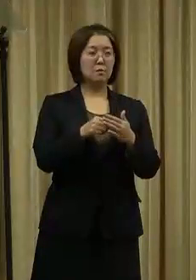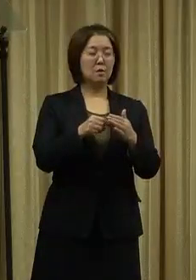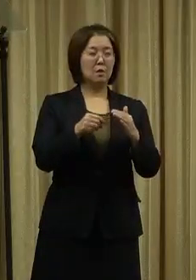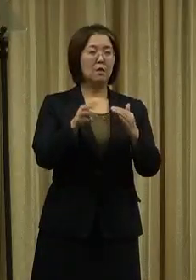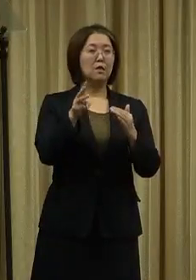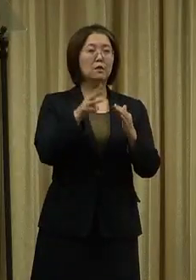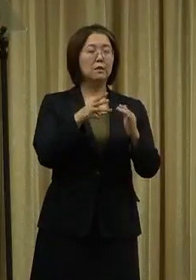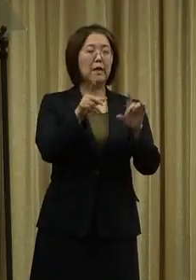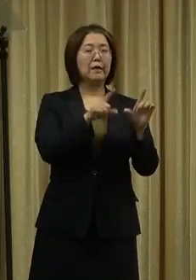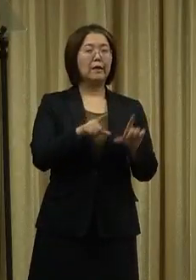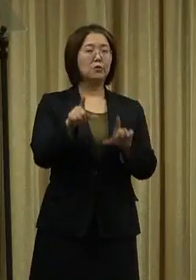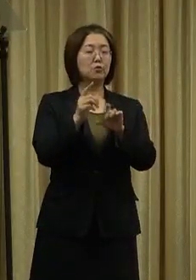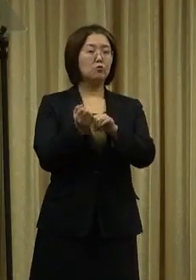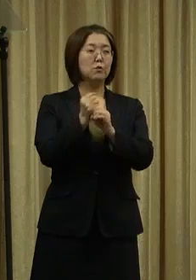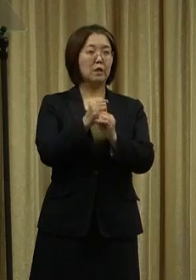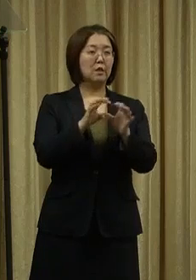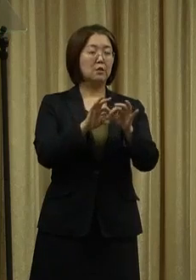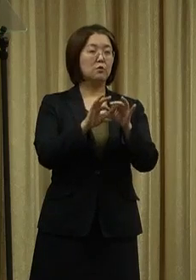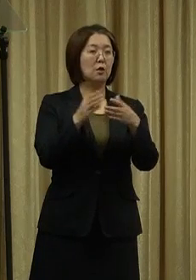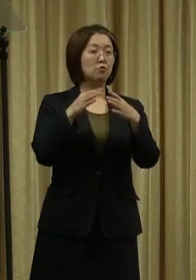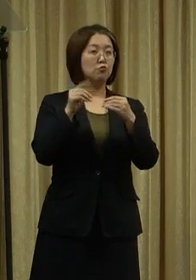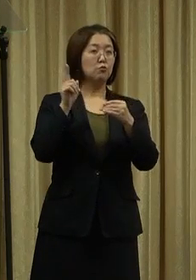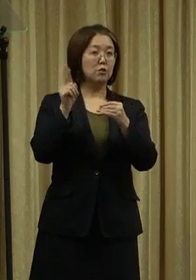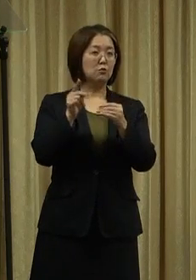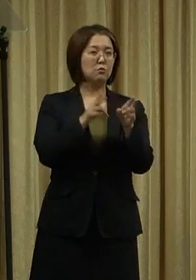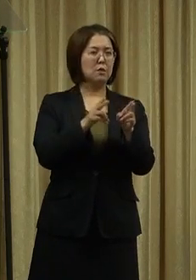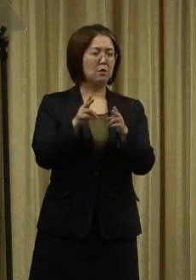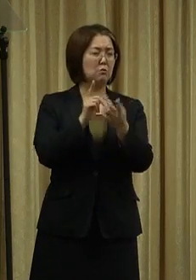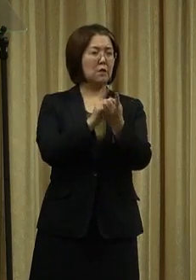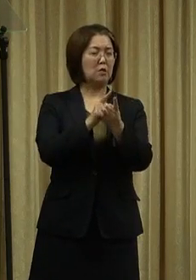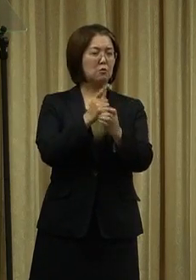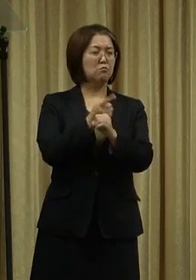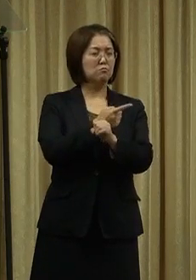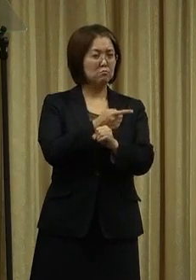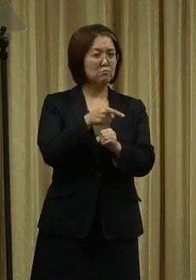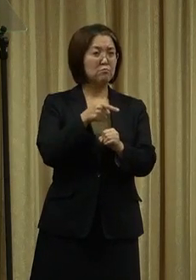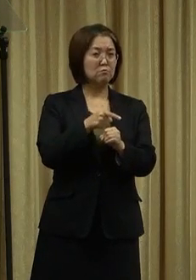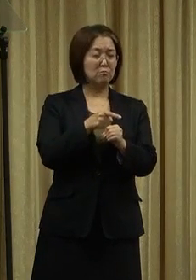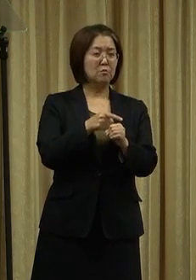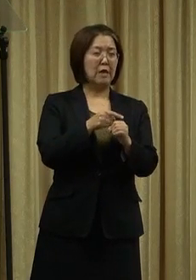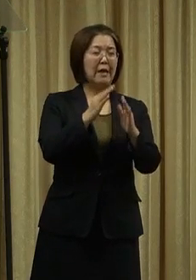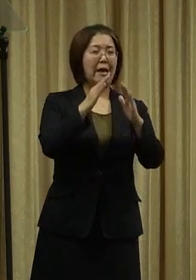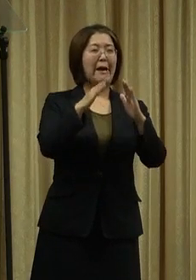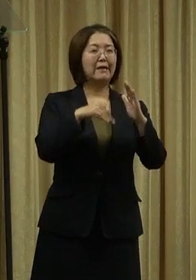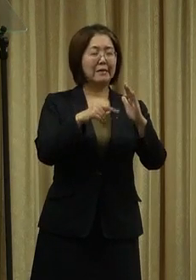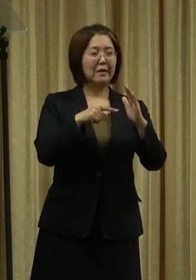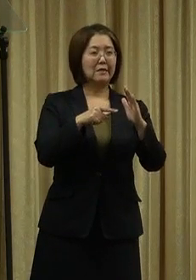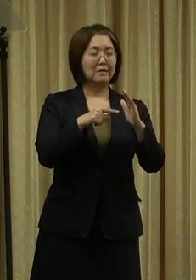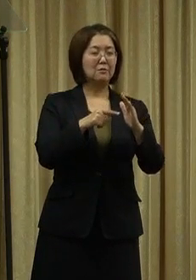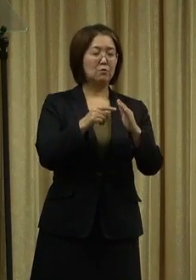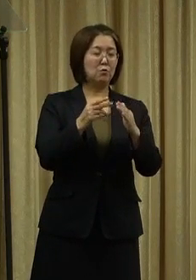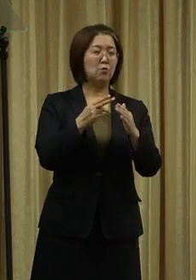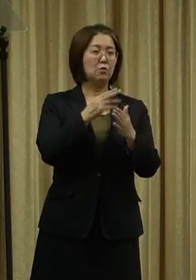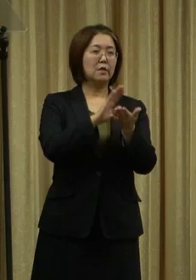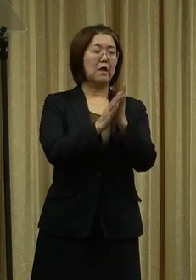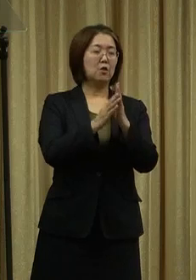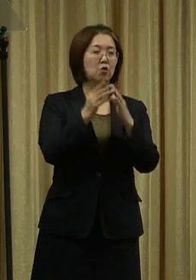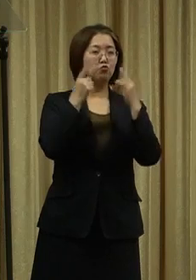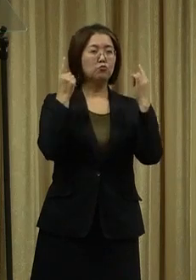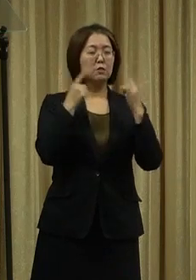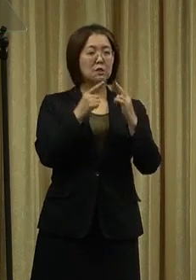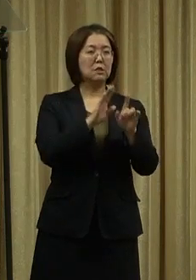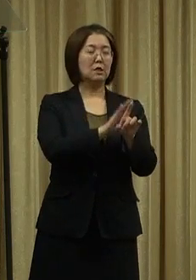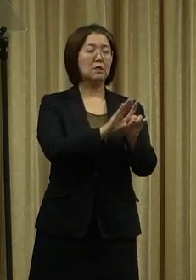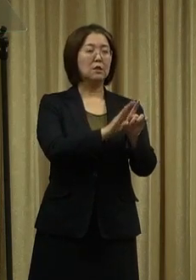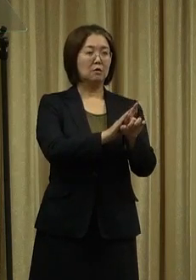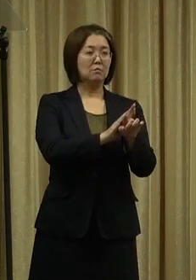再建については、国制度の対象とならない半壊世帯を県独自に支援するほか、地震により当